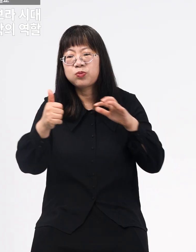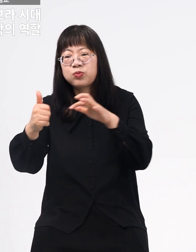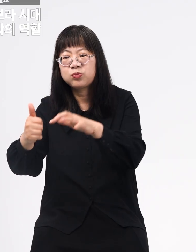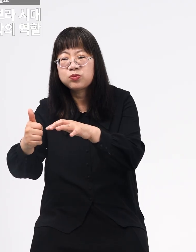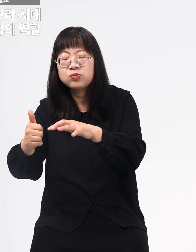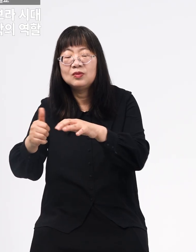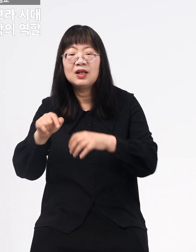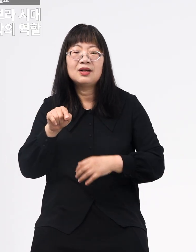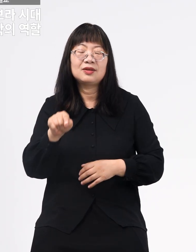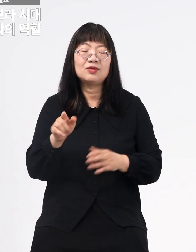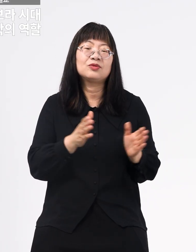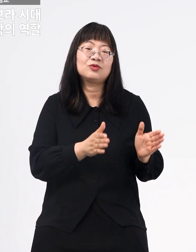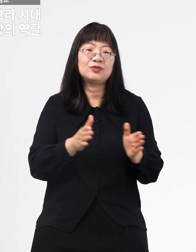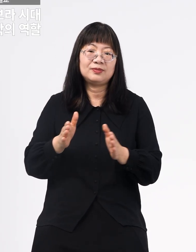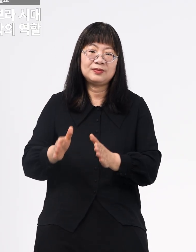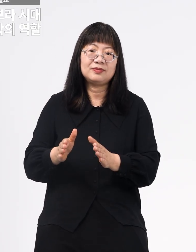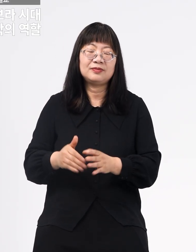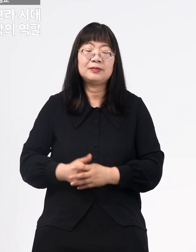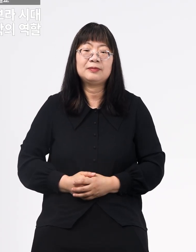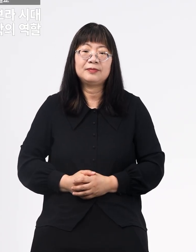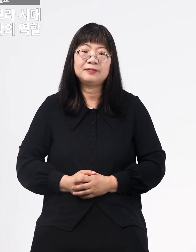만듭니다. 이게 준비예요.